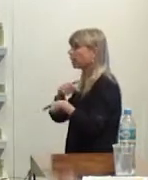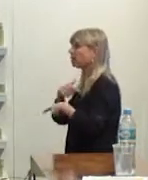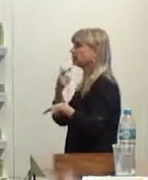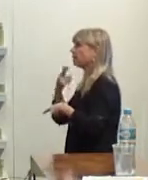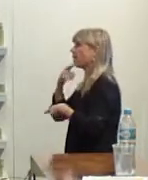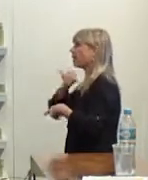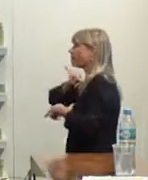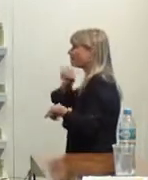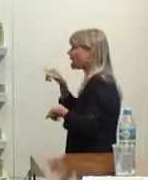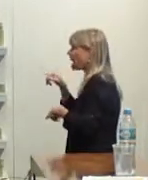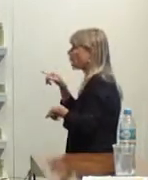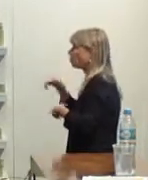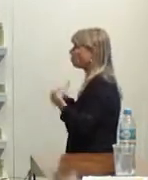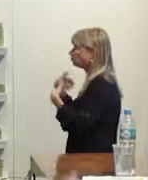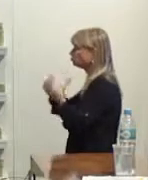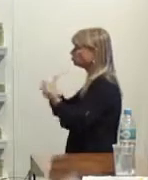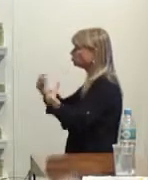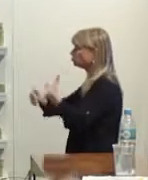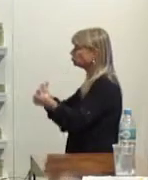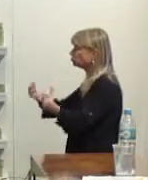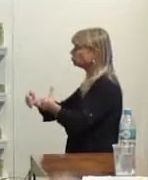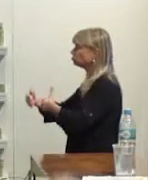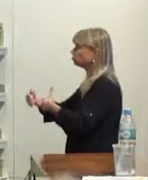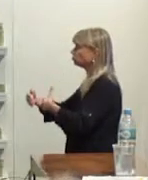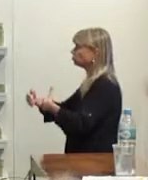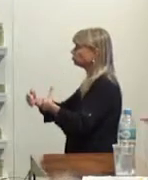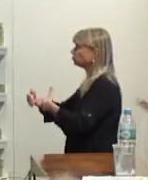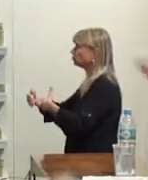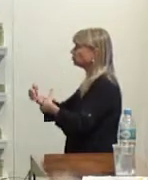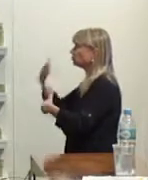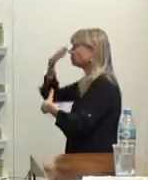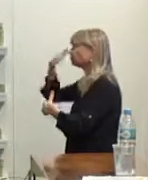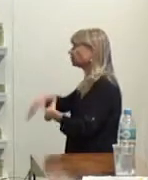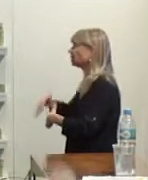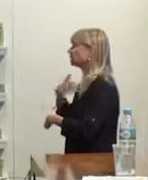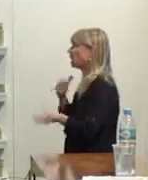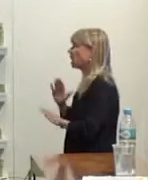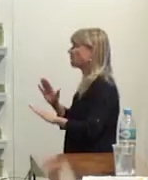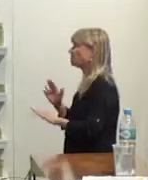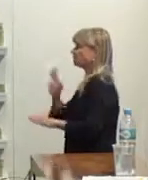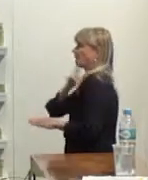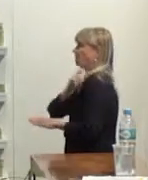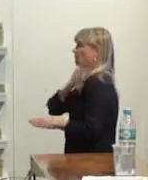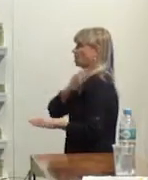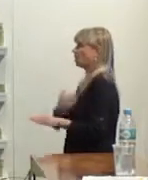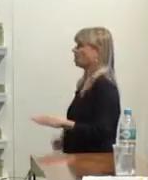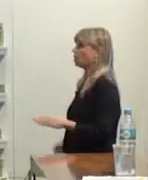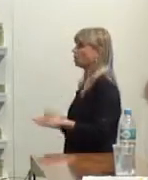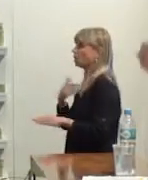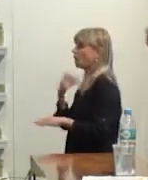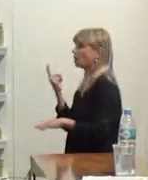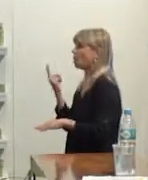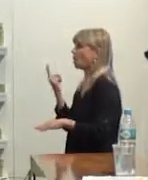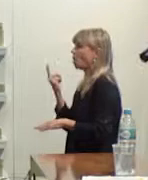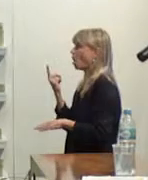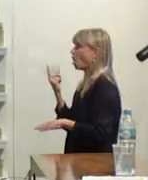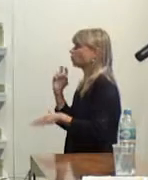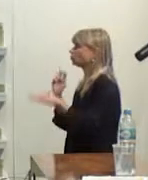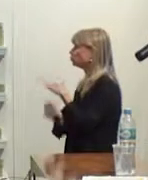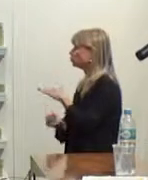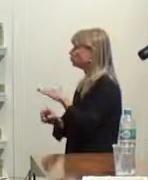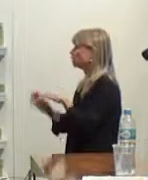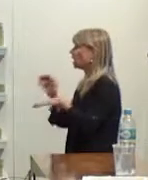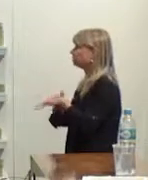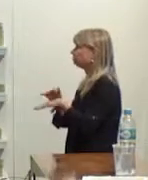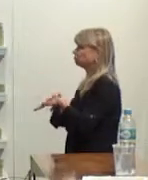amparo sigue en Cámara. Y finalmente Macri no se hizo cargo del subte durante un año, y cuando este año se